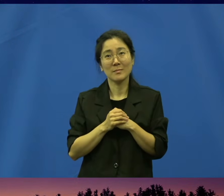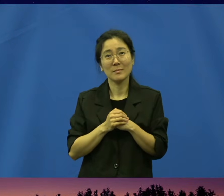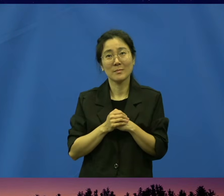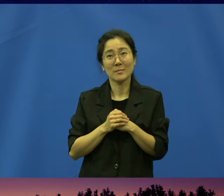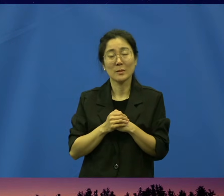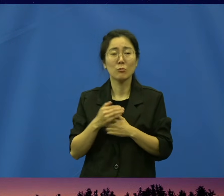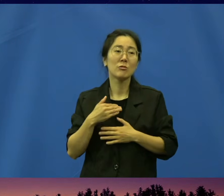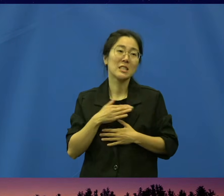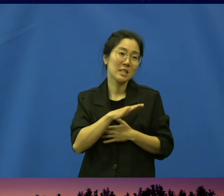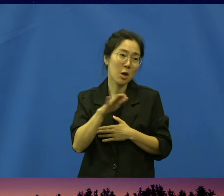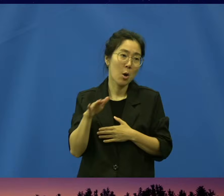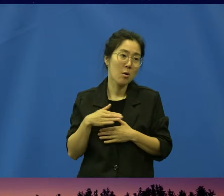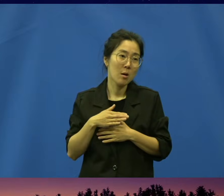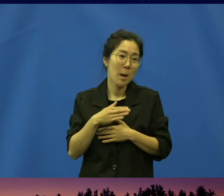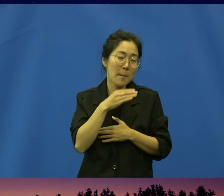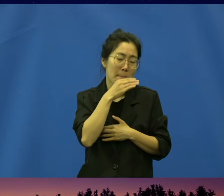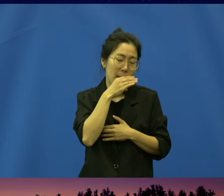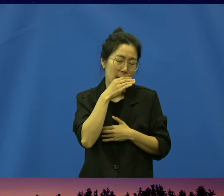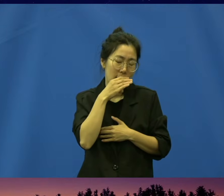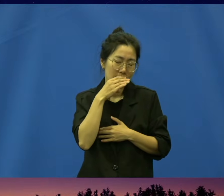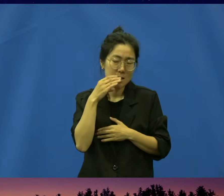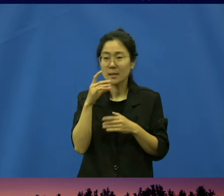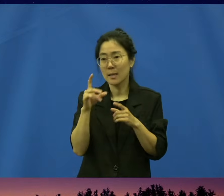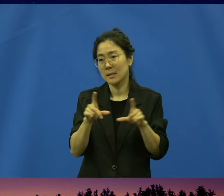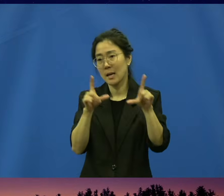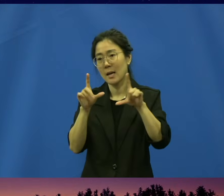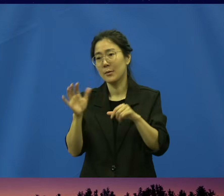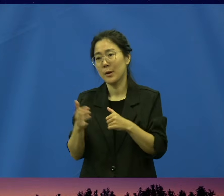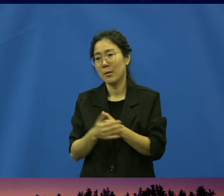우리는 바르게 살아야 되는 것입니다. 우리가 사는 걸 보고